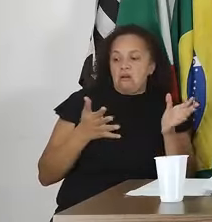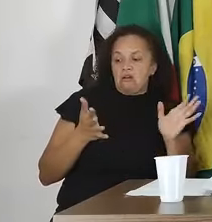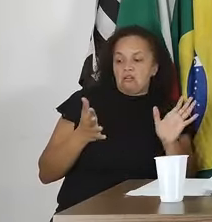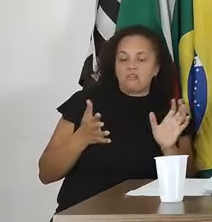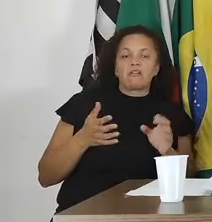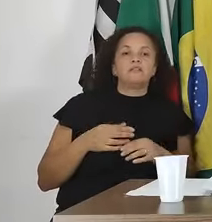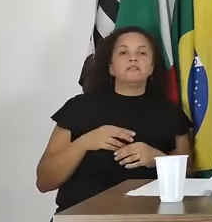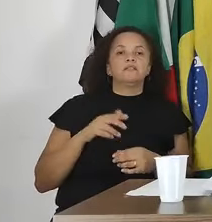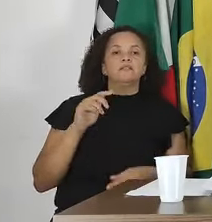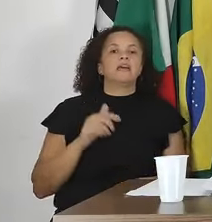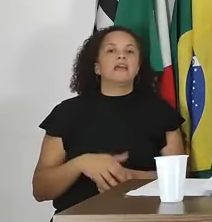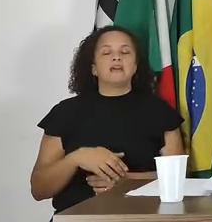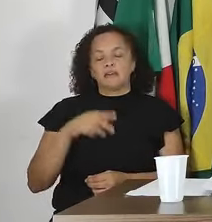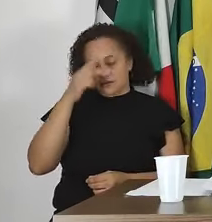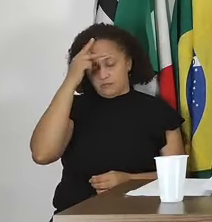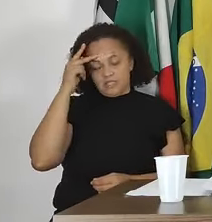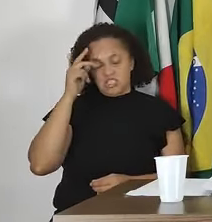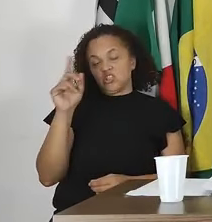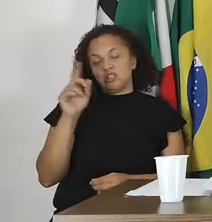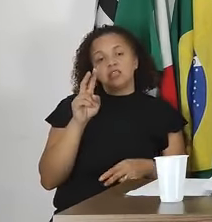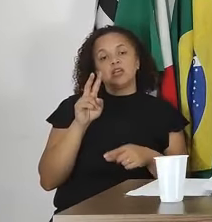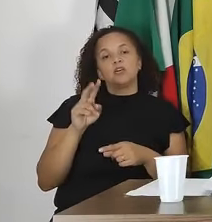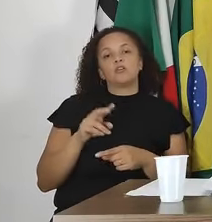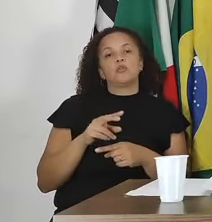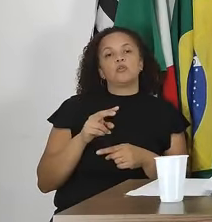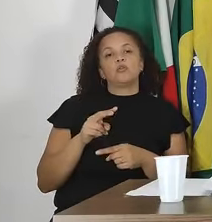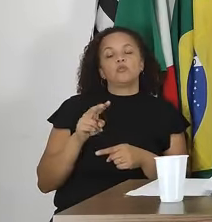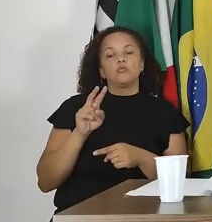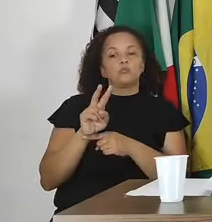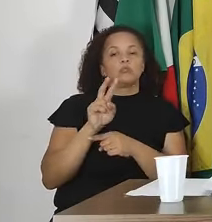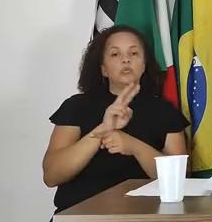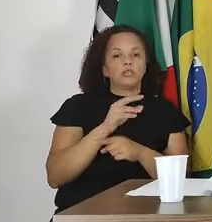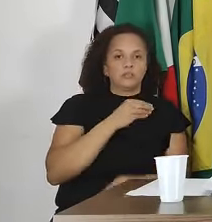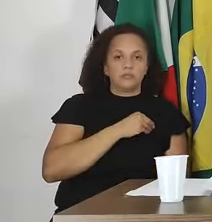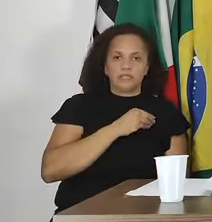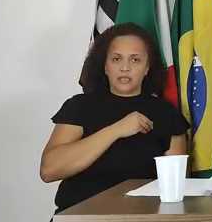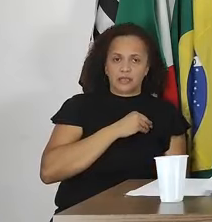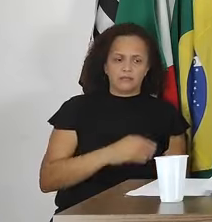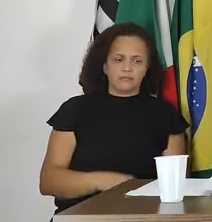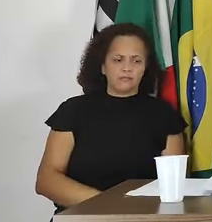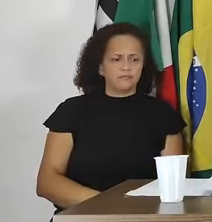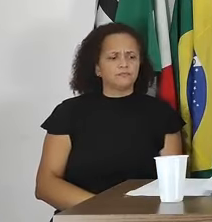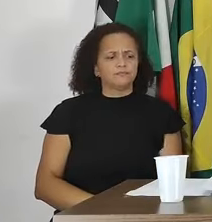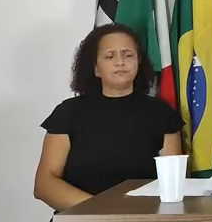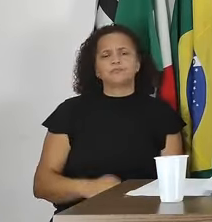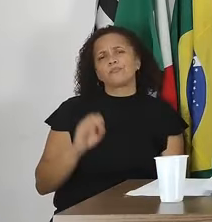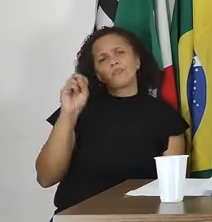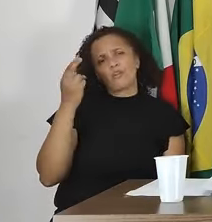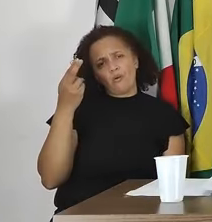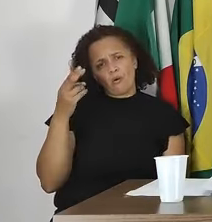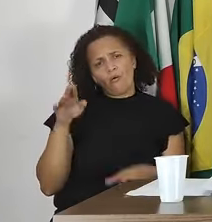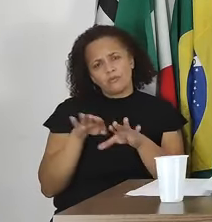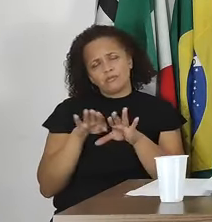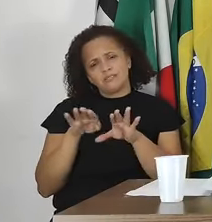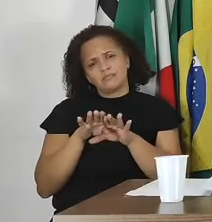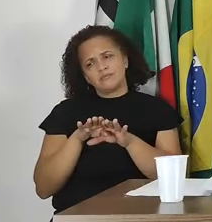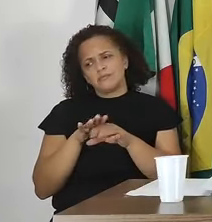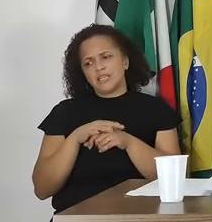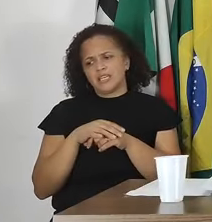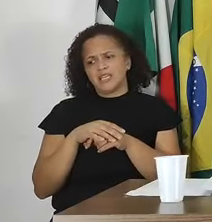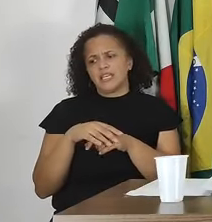esse pecado na igreja, né? Então, ou até passar despercebido pela gente mesmo,